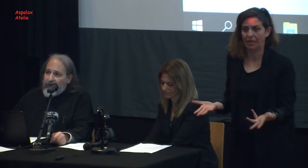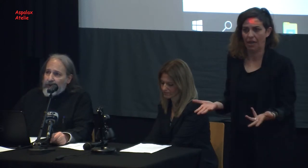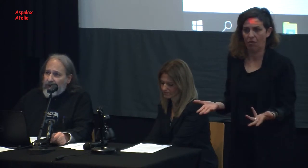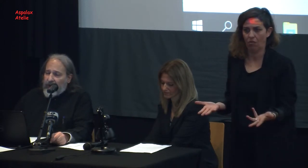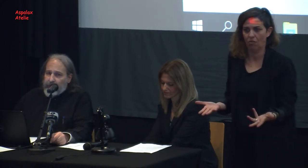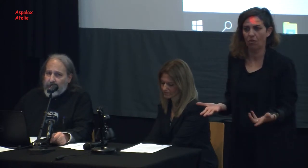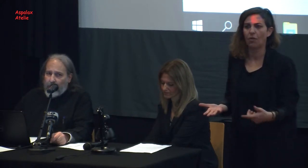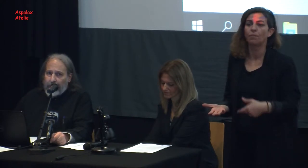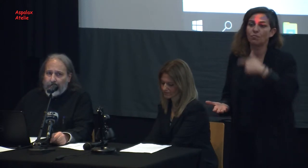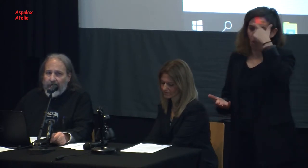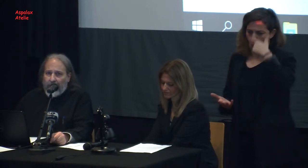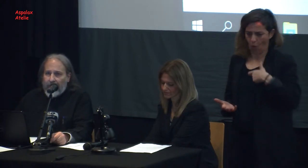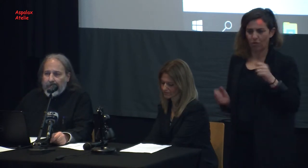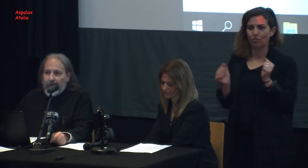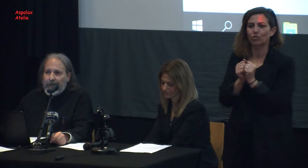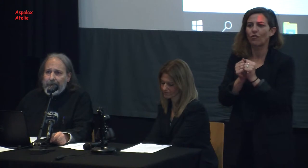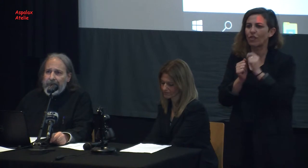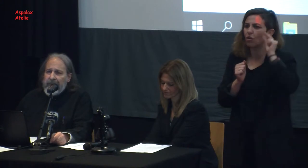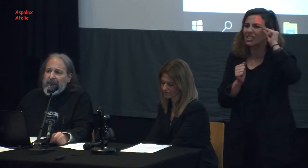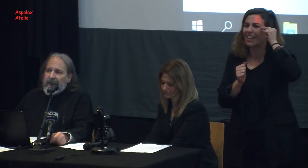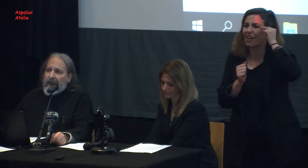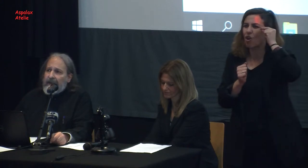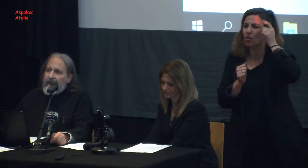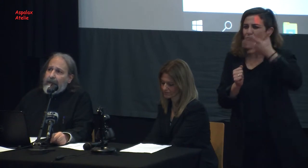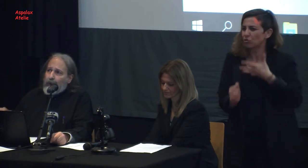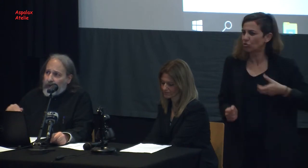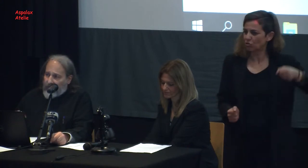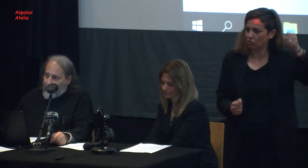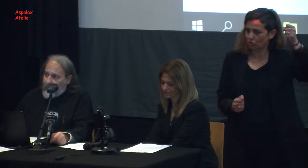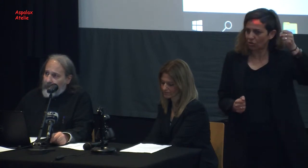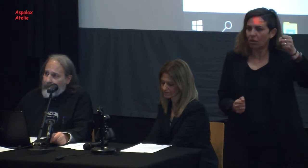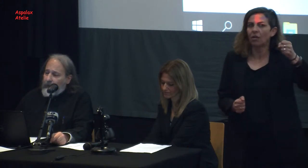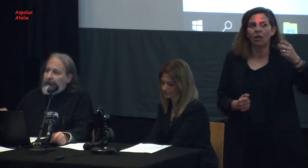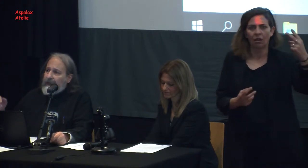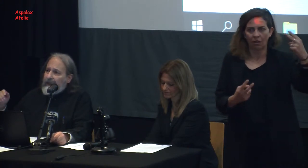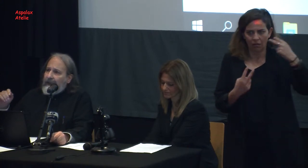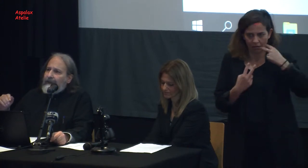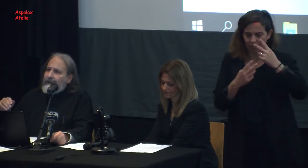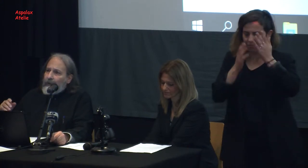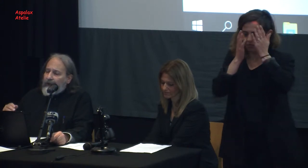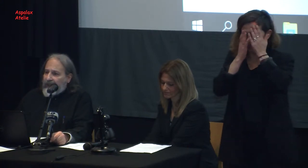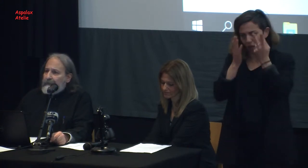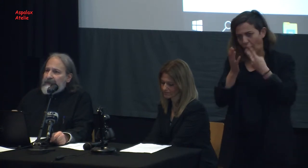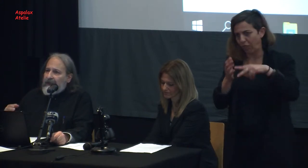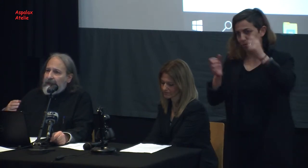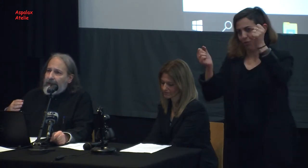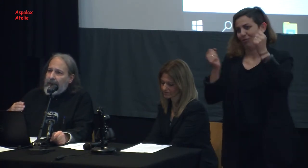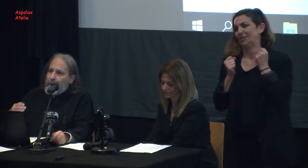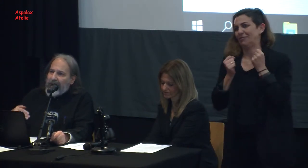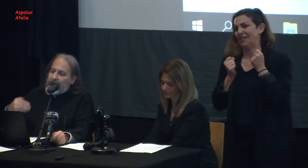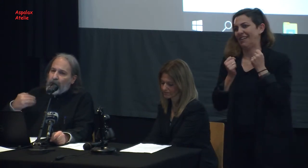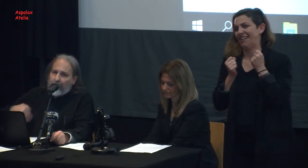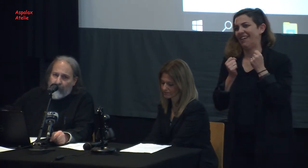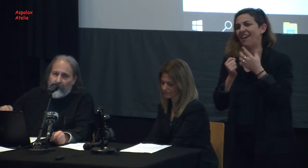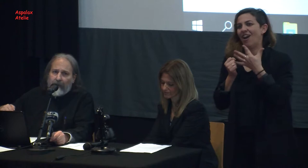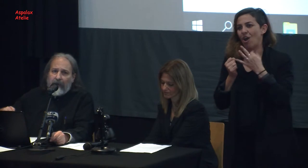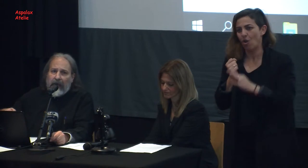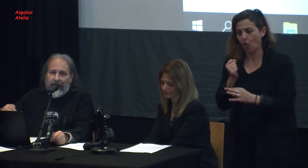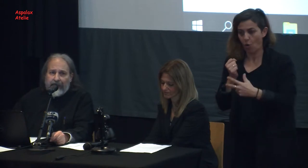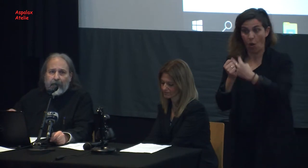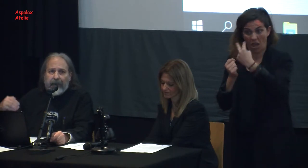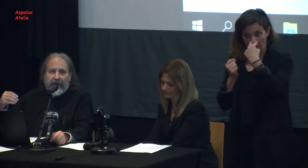Ήμουνα και φίλος του Αρχιεπισκόπου, του Ιερωνύμου, και ήταν διπλό το κακό, διότι τον χτύπησαν μέσω